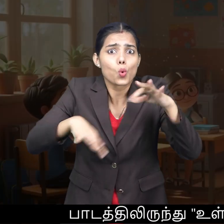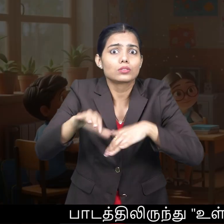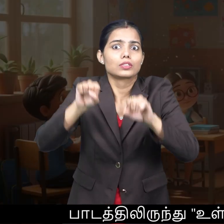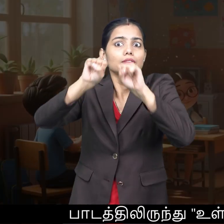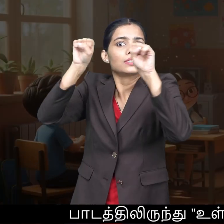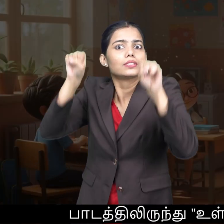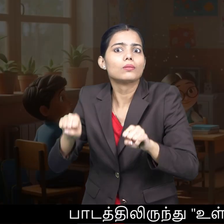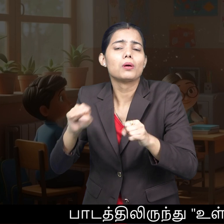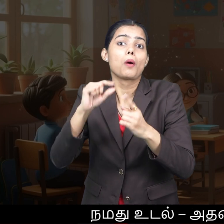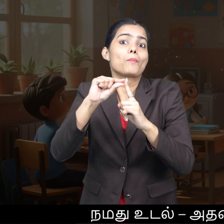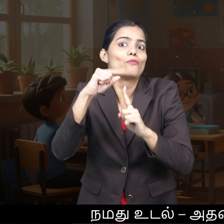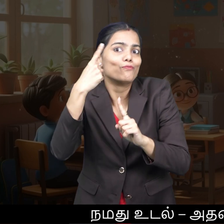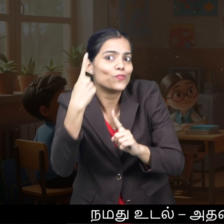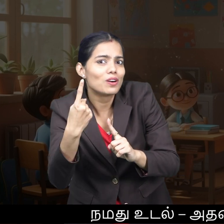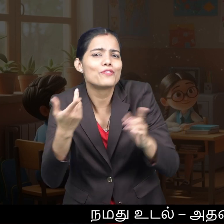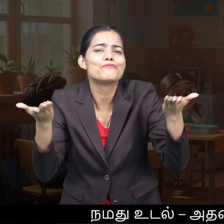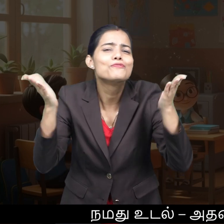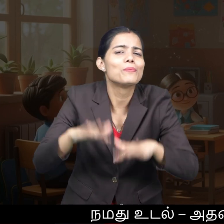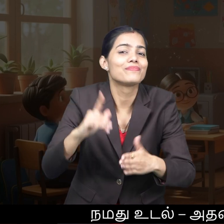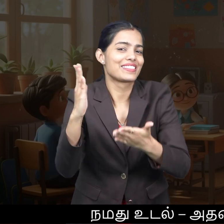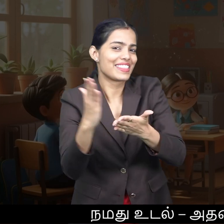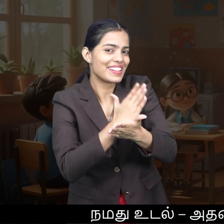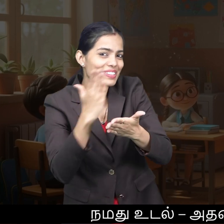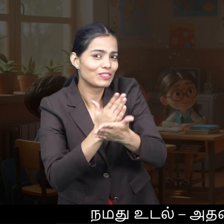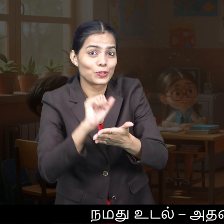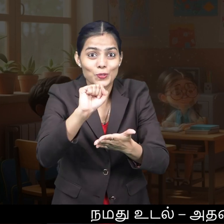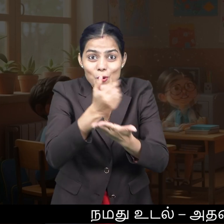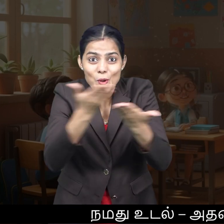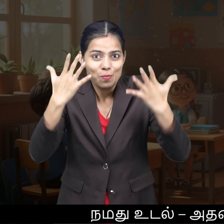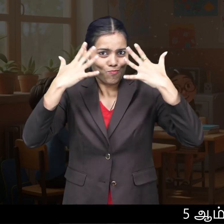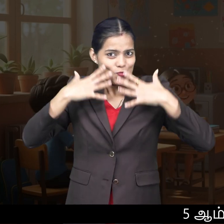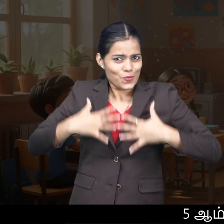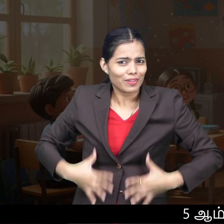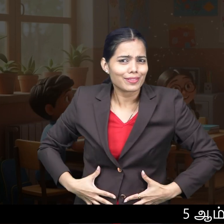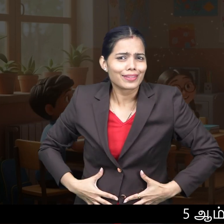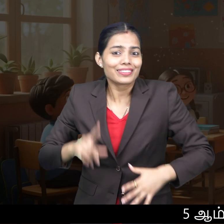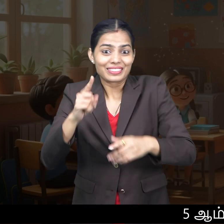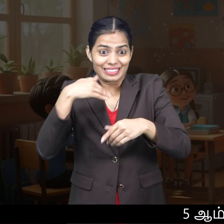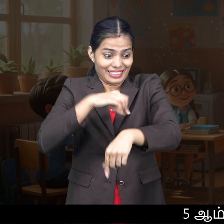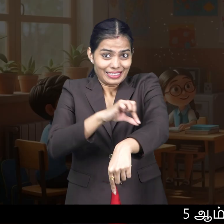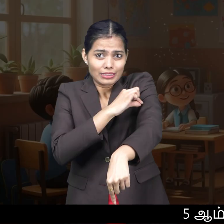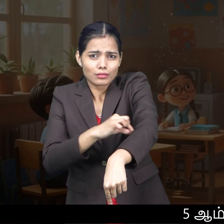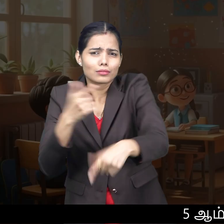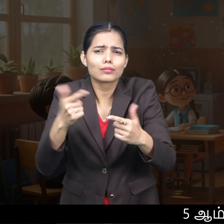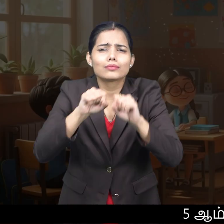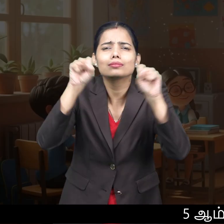அமைப்புகள் என்ற பாடத்திலிருந்து உள்ளுறுப்பு அமைப்புகள் பகுதி 1 என்ற தலைப்பை ஆராயப்